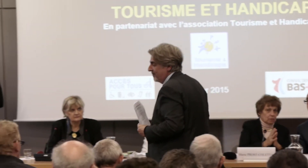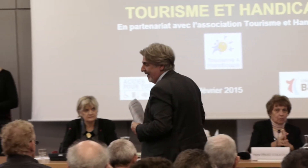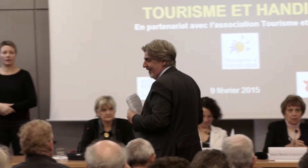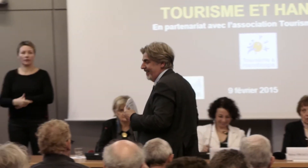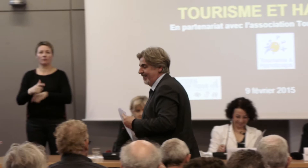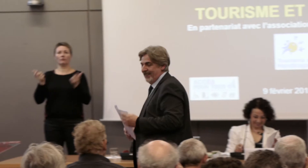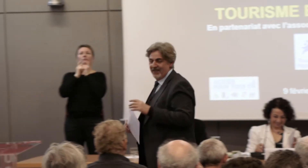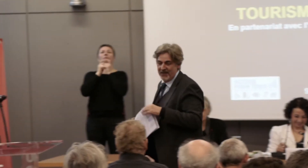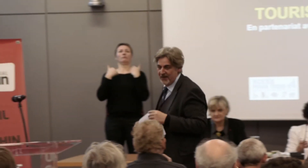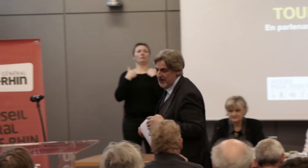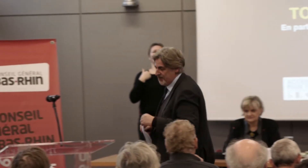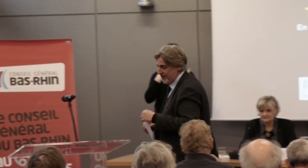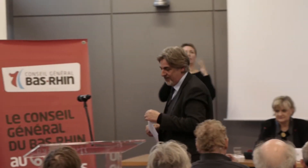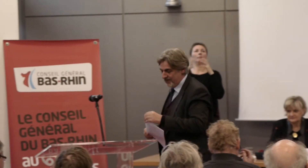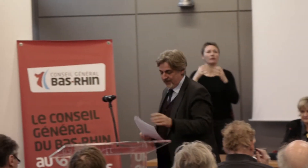otage.